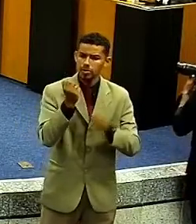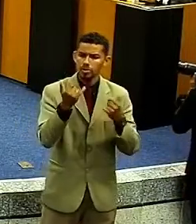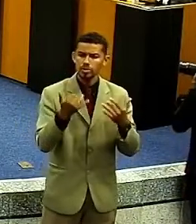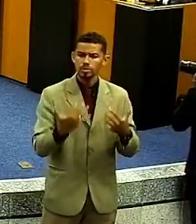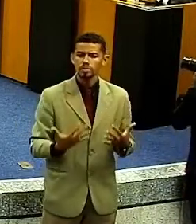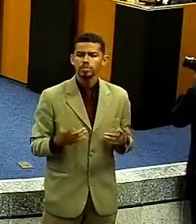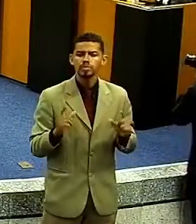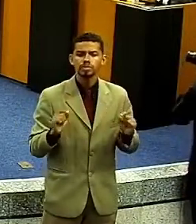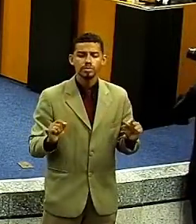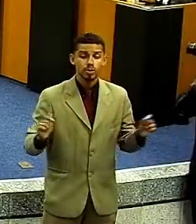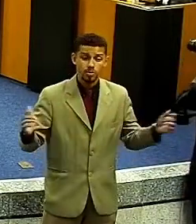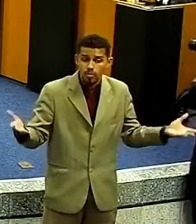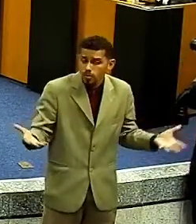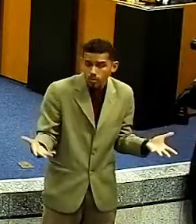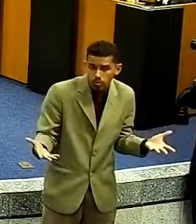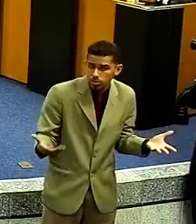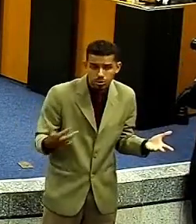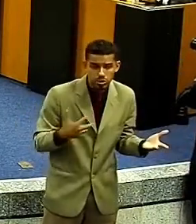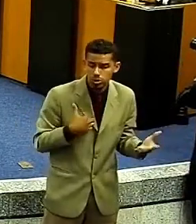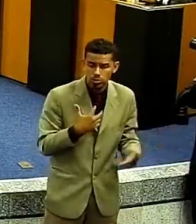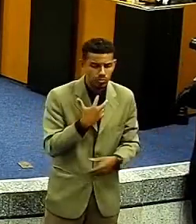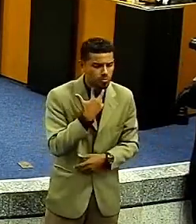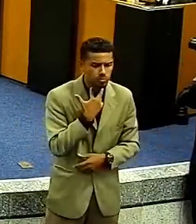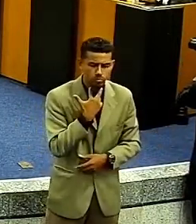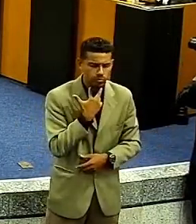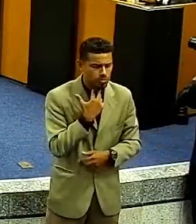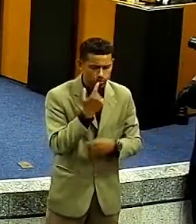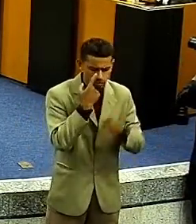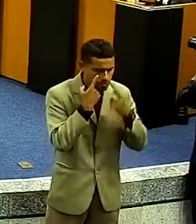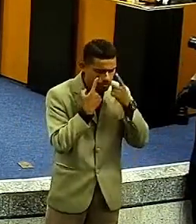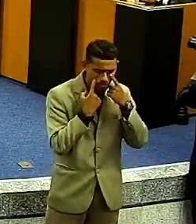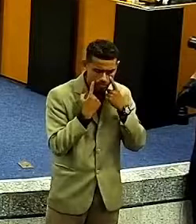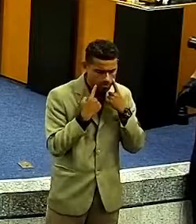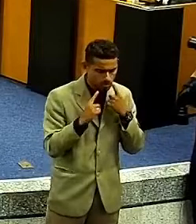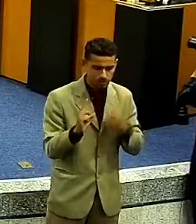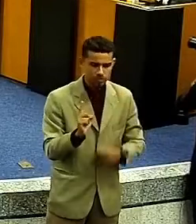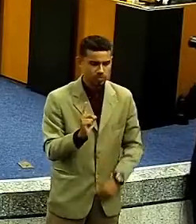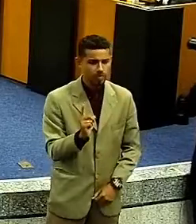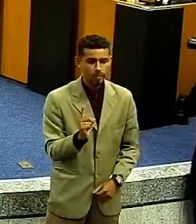hoje eu não vou chorar